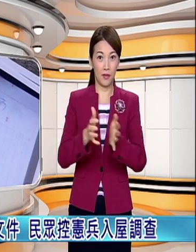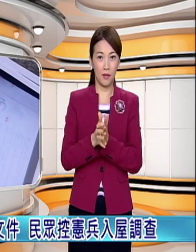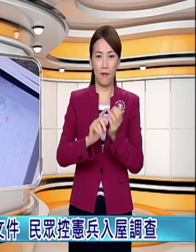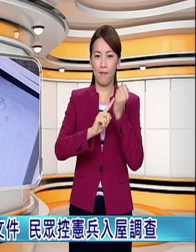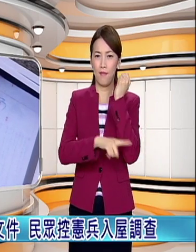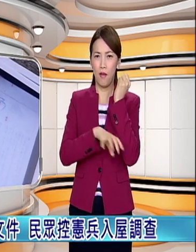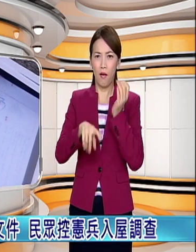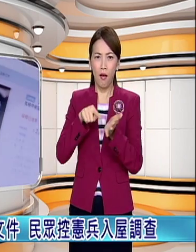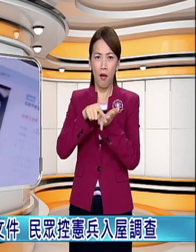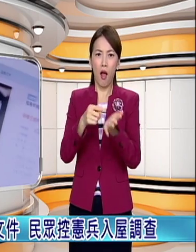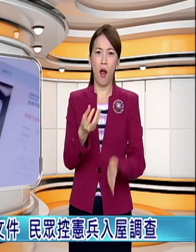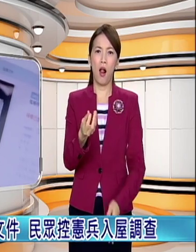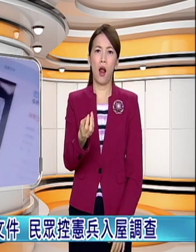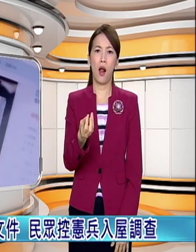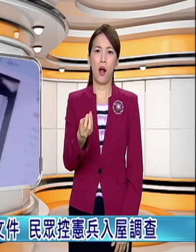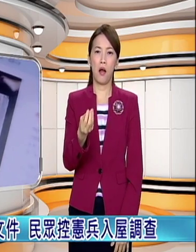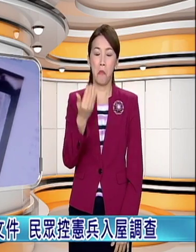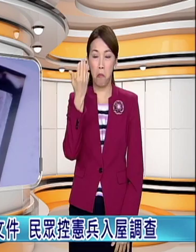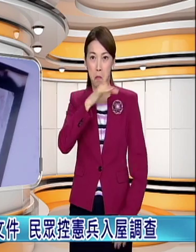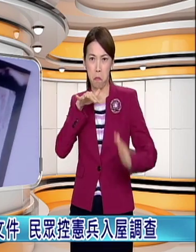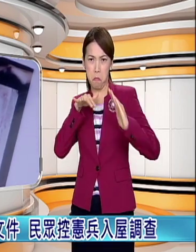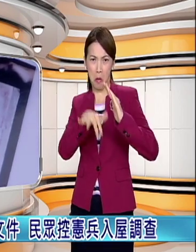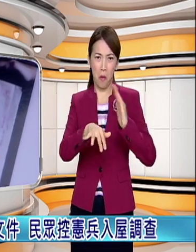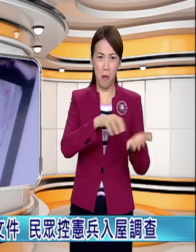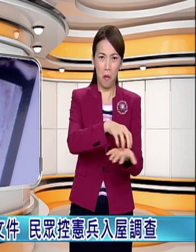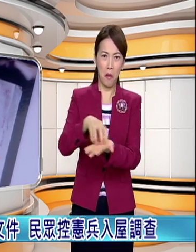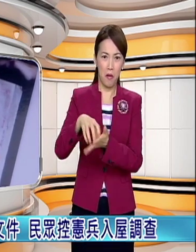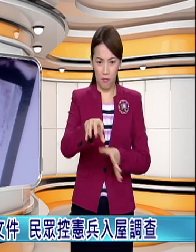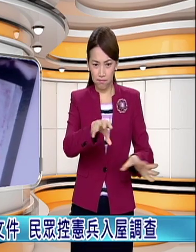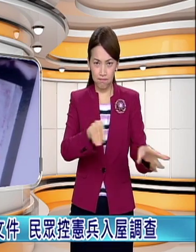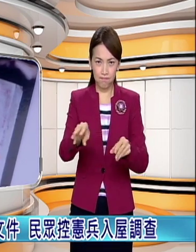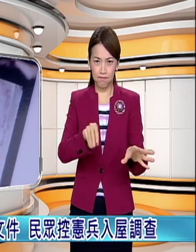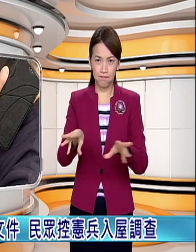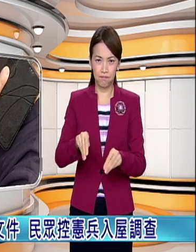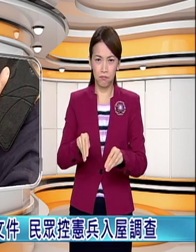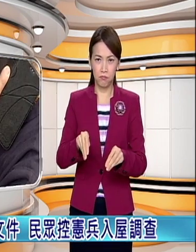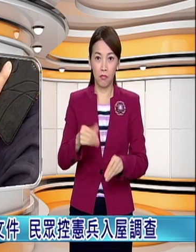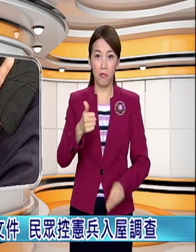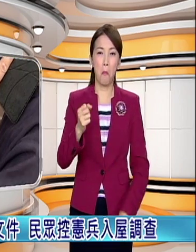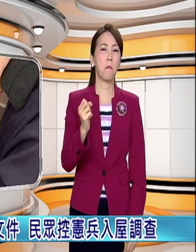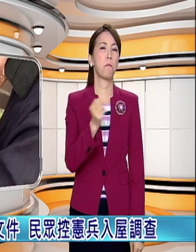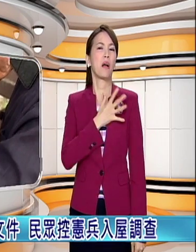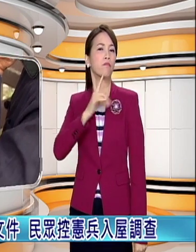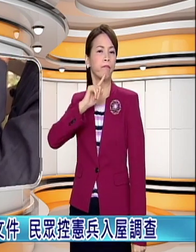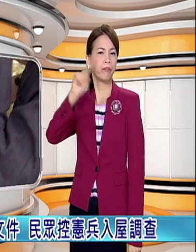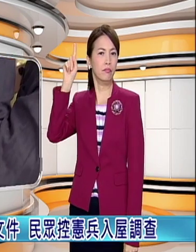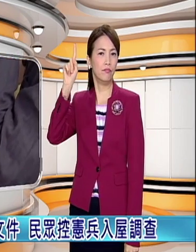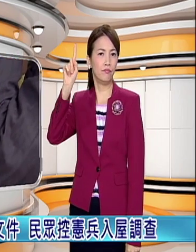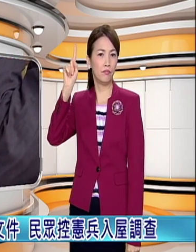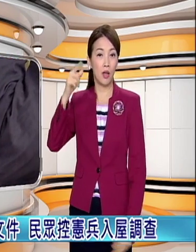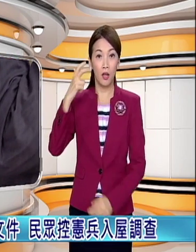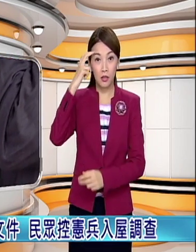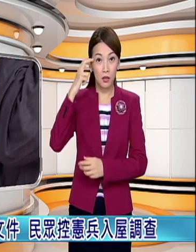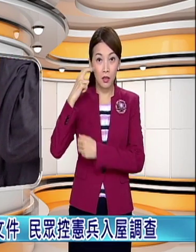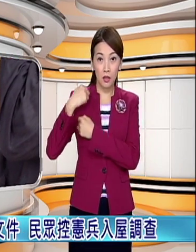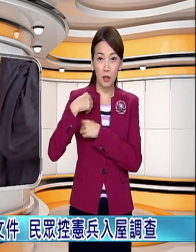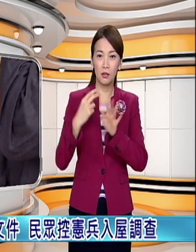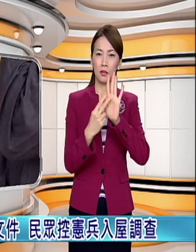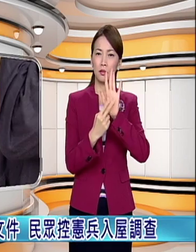没有搜索票就进入了民宅查案。宪兵表示，是在民众签具了自愿受